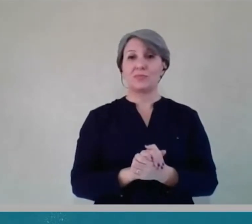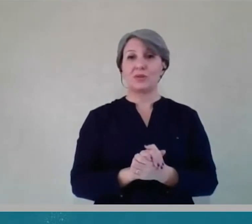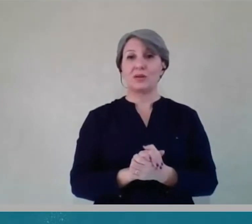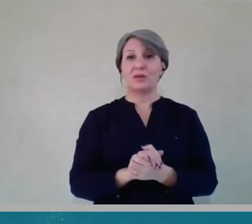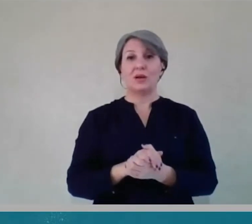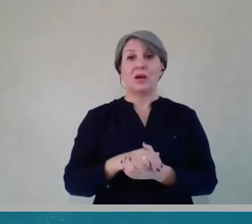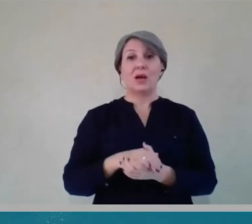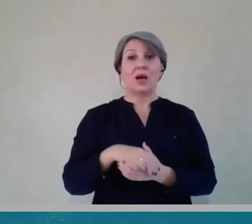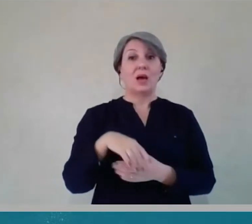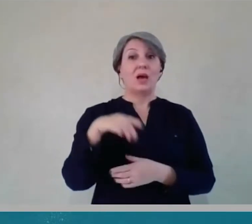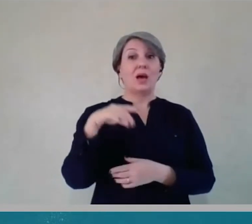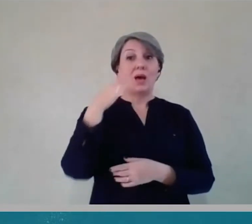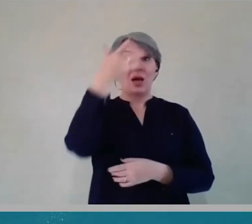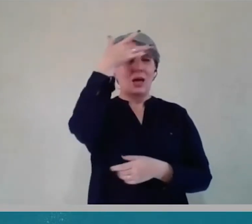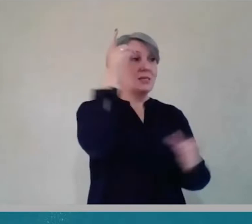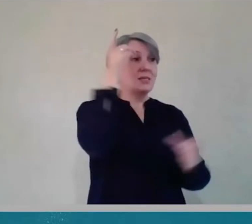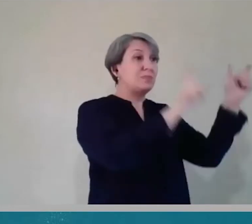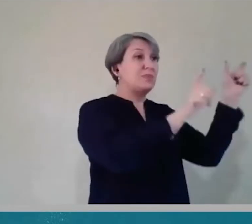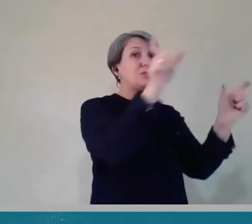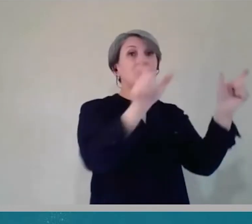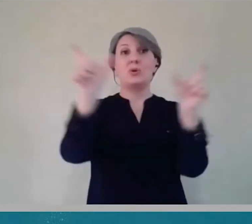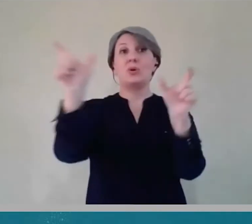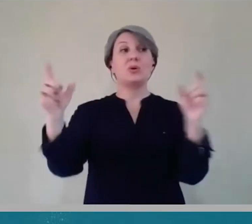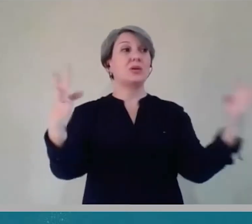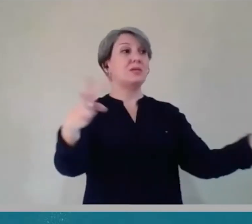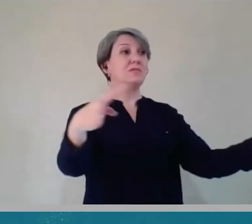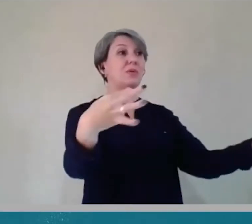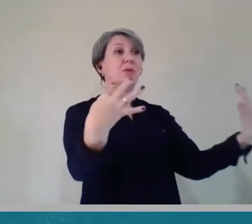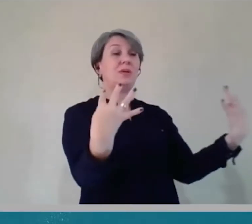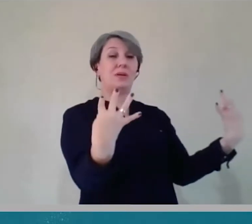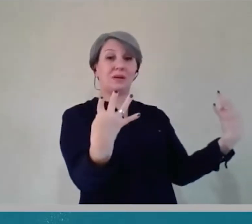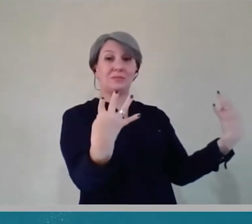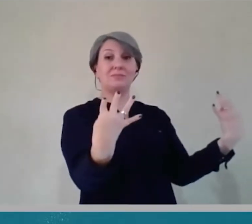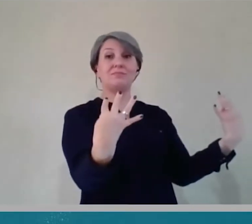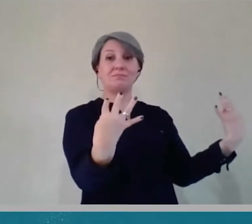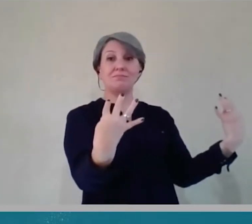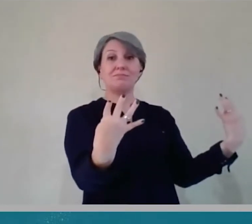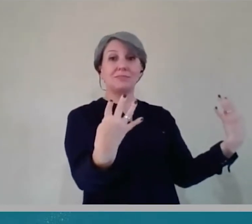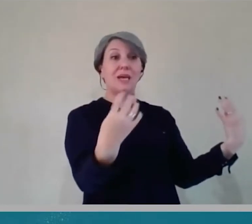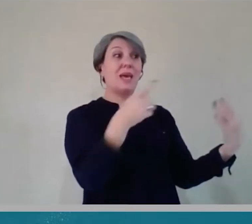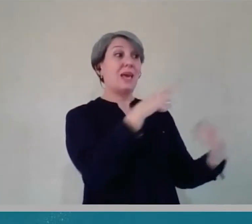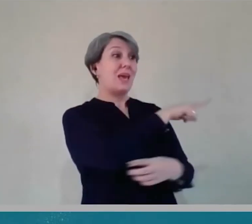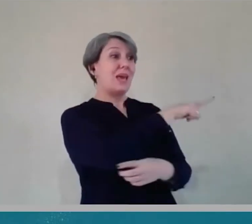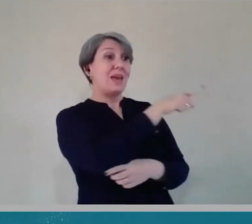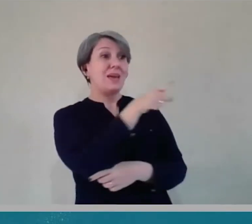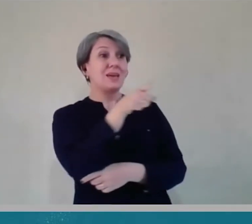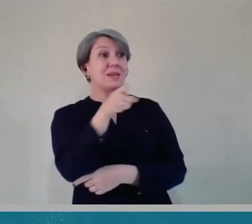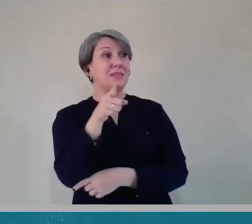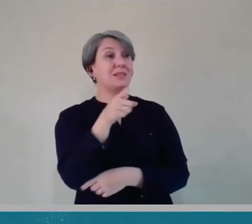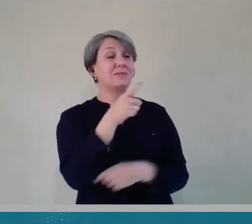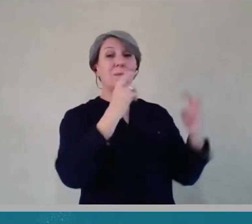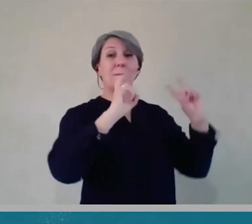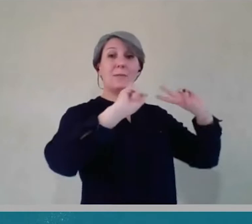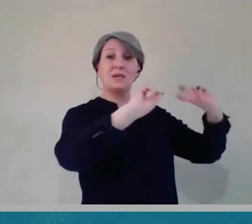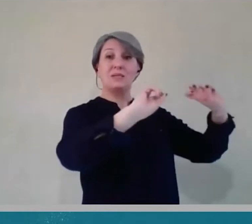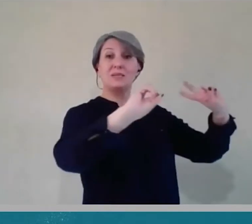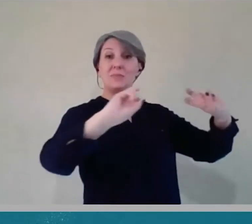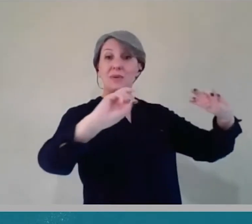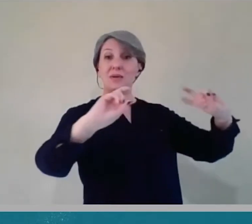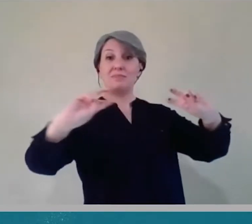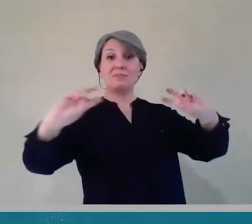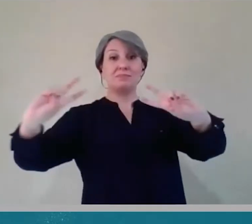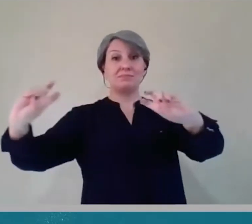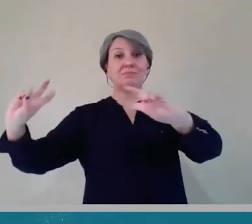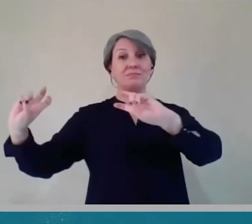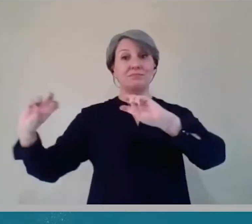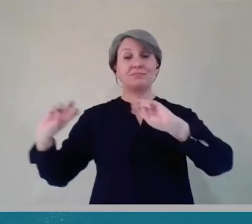vão ver que você realmente não é alguém daqui da terra, você tem a realidade do céu, só que vivendo a sua vida na